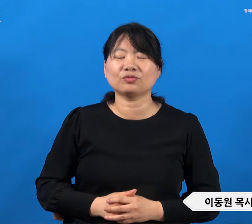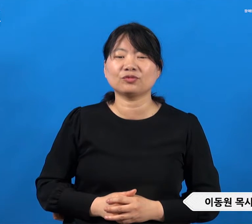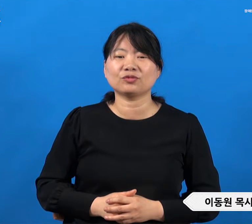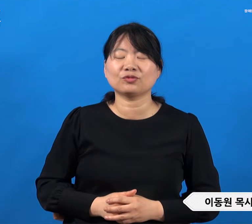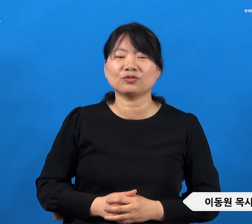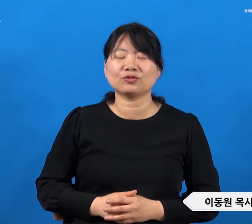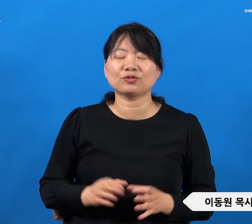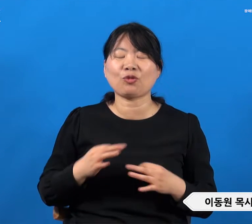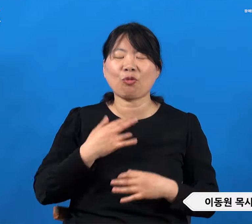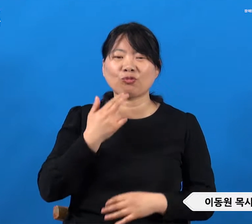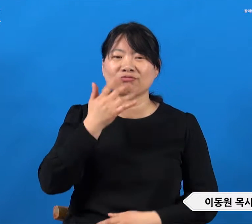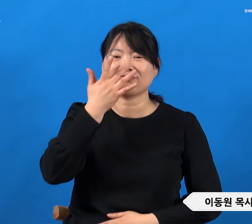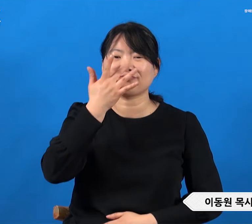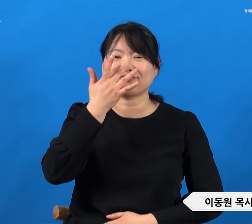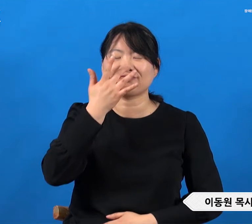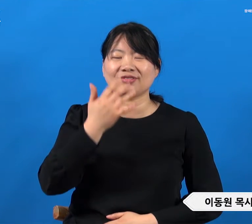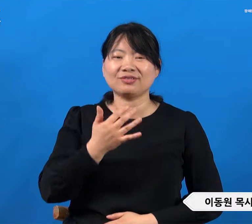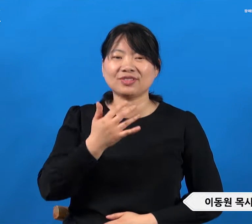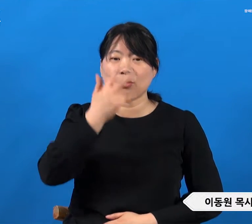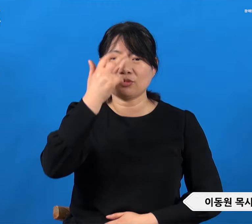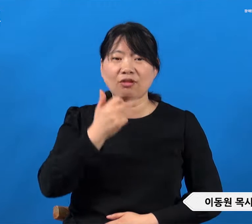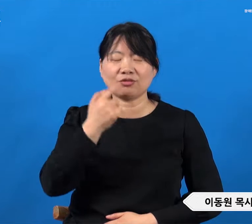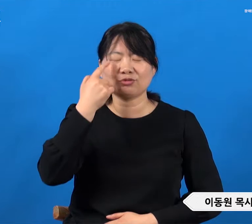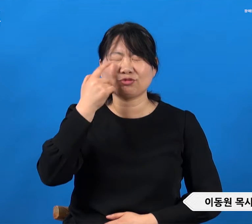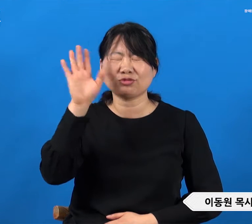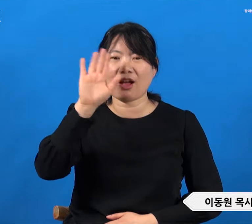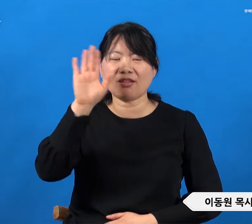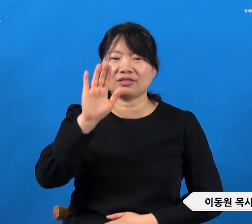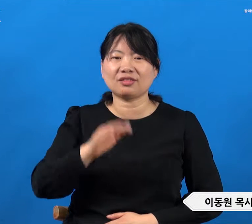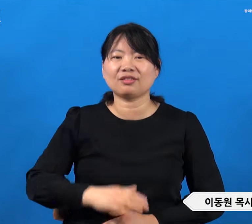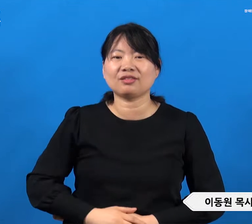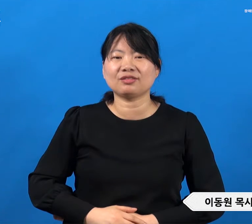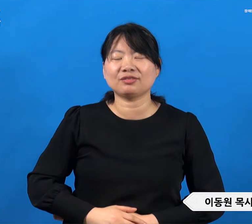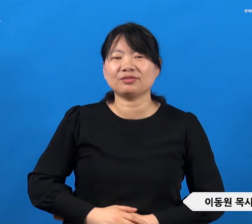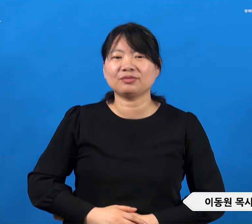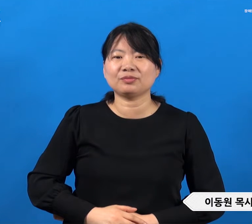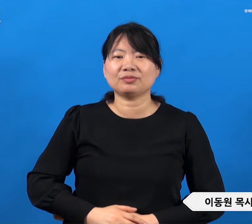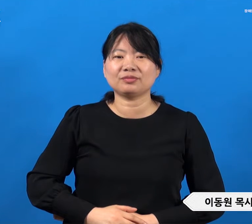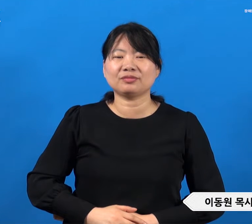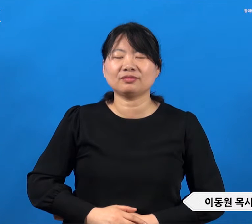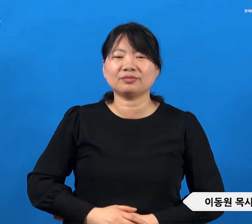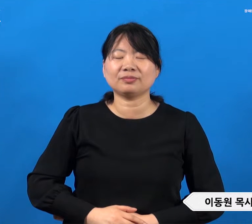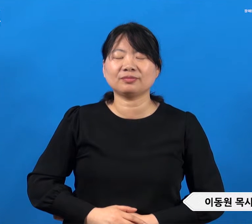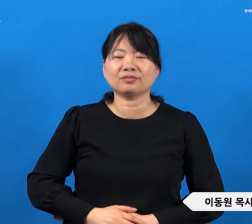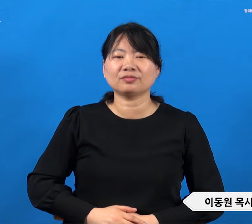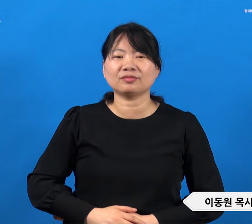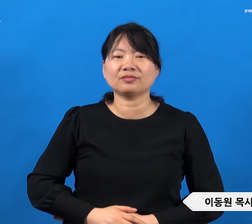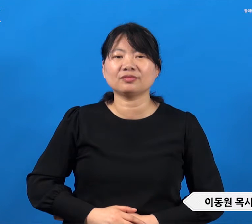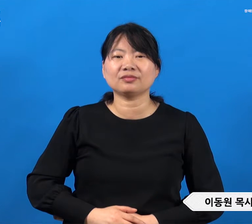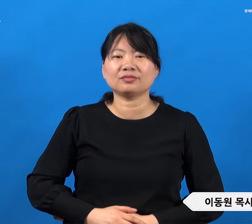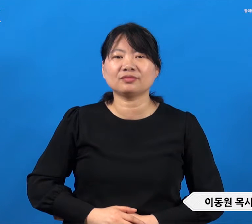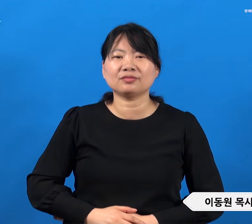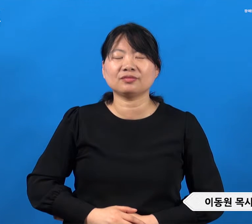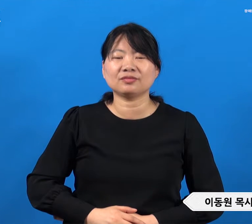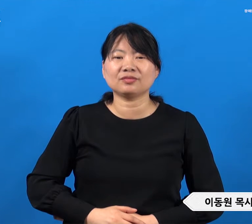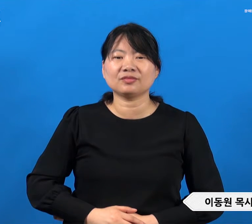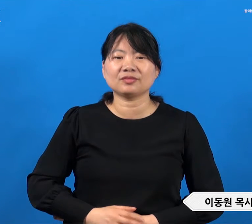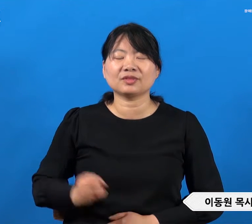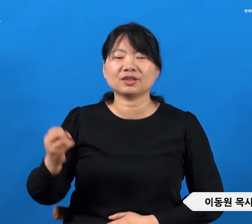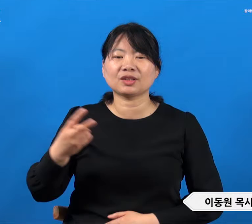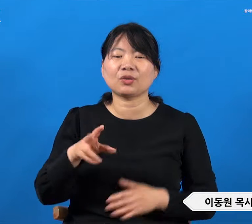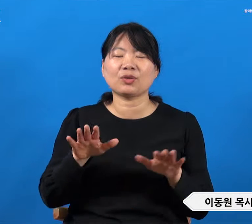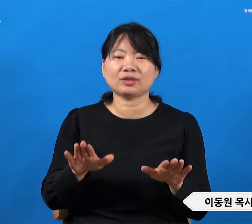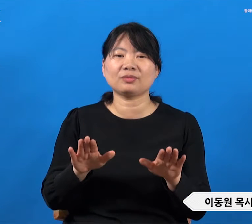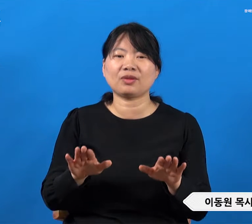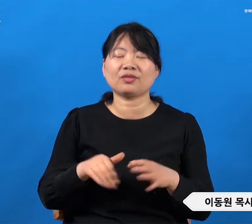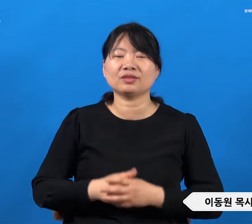별로 안 놀라시네요. 시각장애 앞이 보이지 않는 분이에요. 앞에 보이지 않는 분이. 예. 그리고